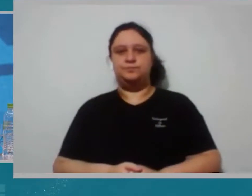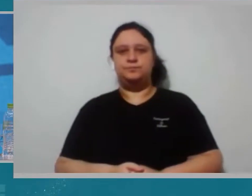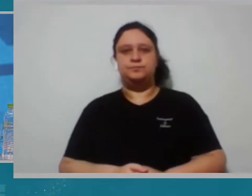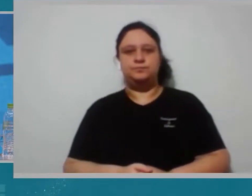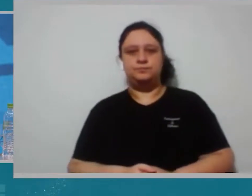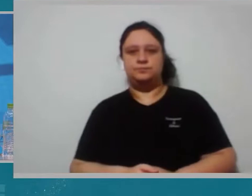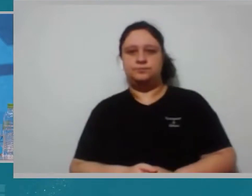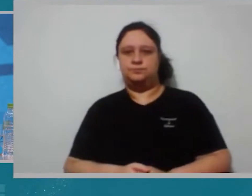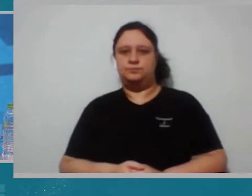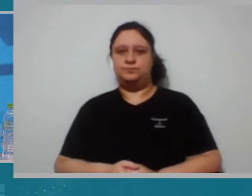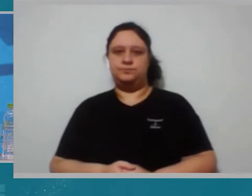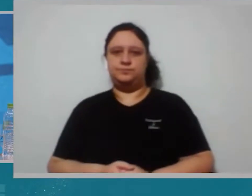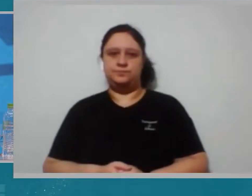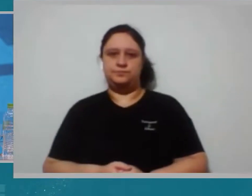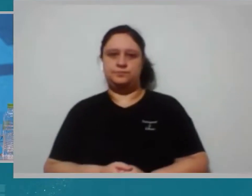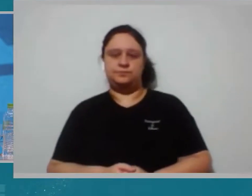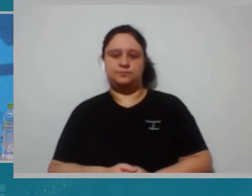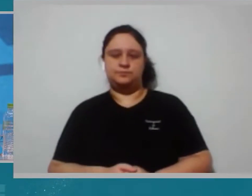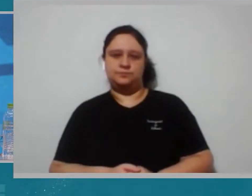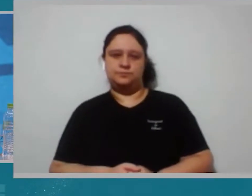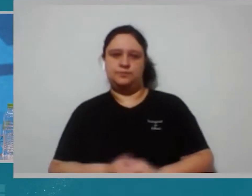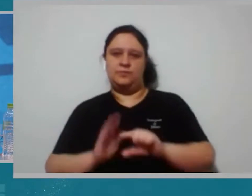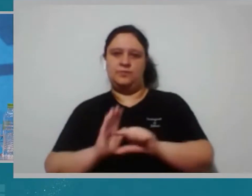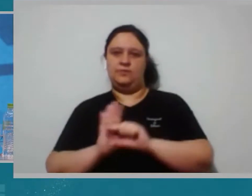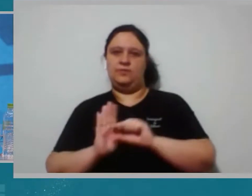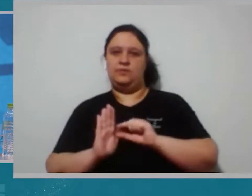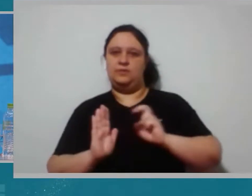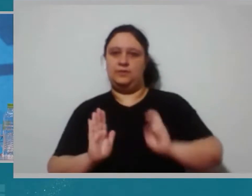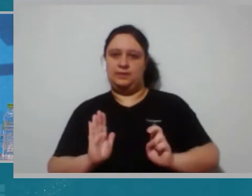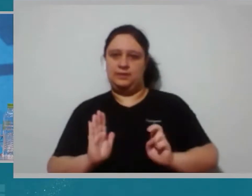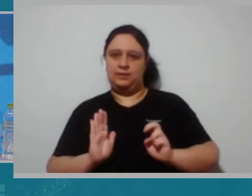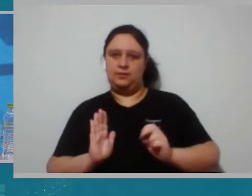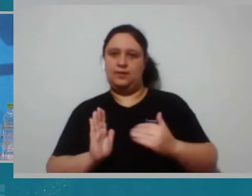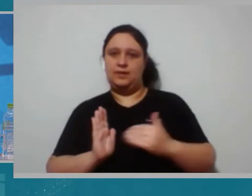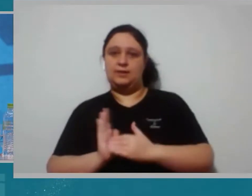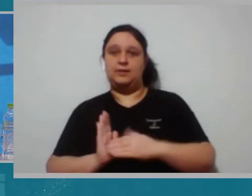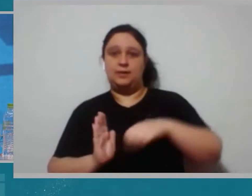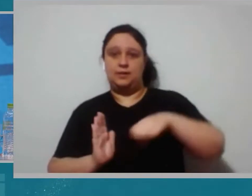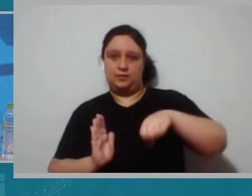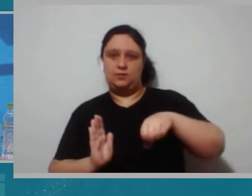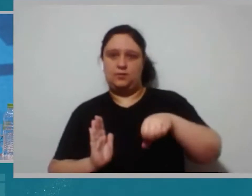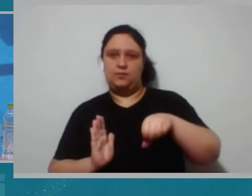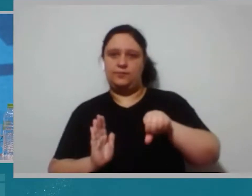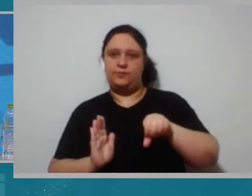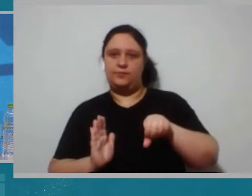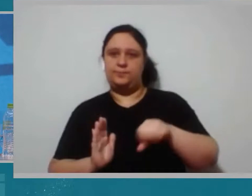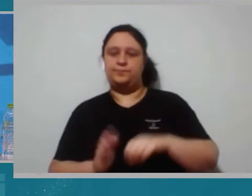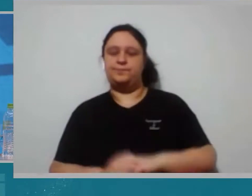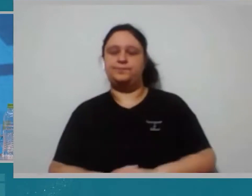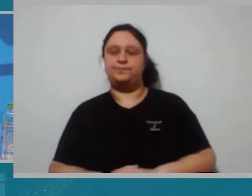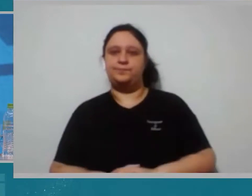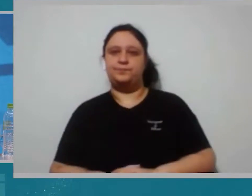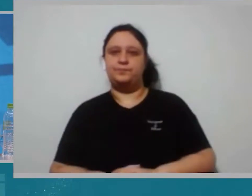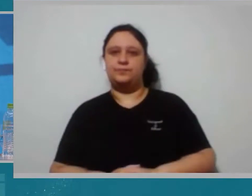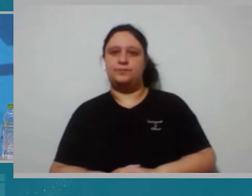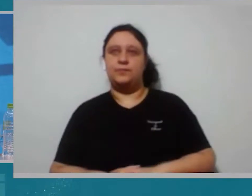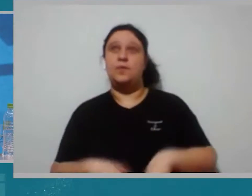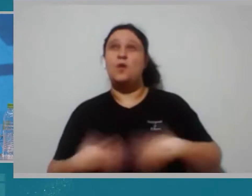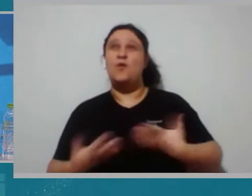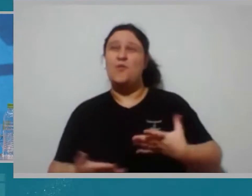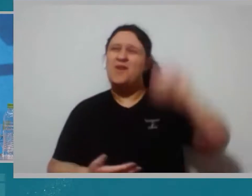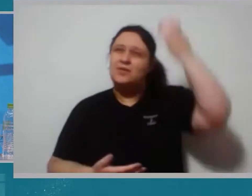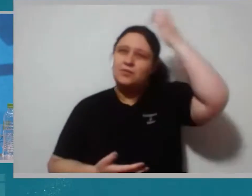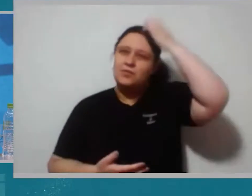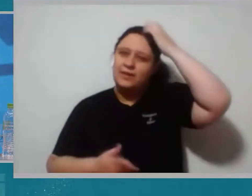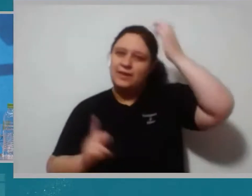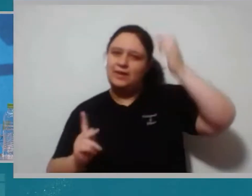1, versículos 5 a 9, diz assim: nos dias de Herodes, rei da Judéia, houve um